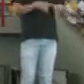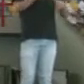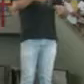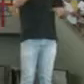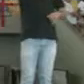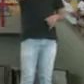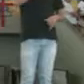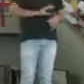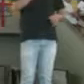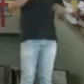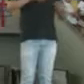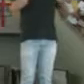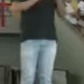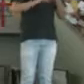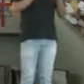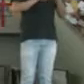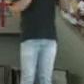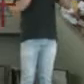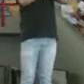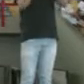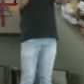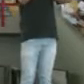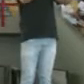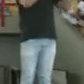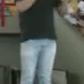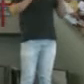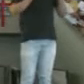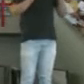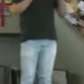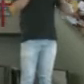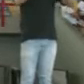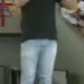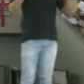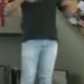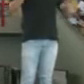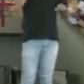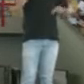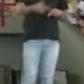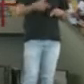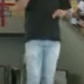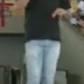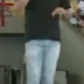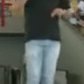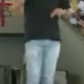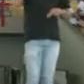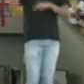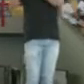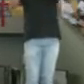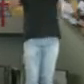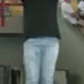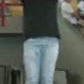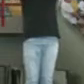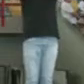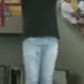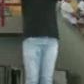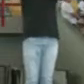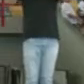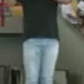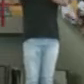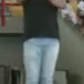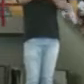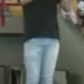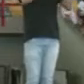cidadãos, bem como no mercado de trabalho. Ou seja, o que eu acabei de dizer, que estão vindo pessoas de outros países tentando